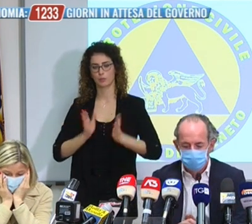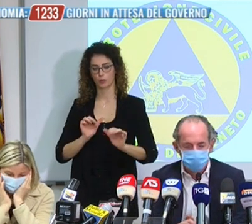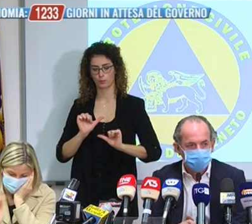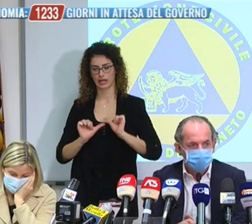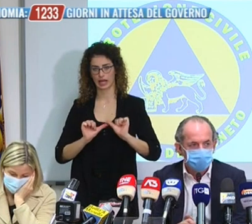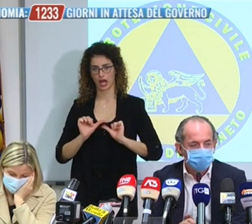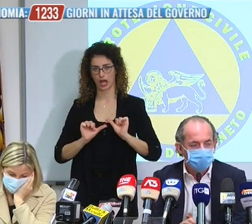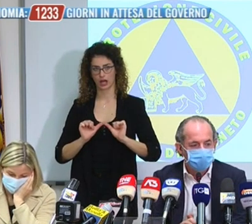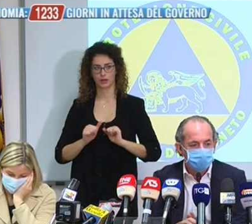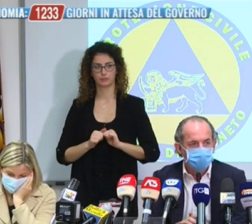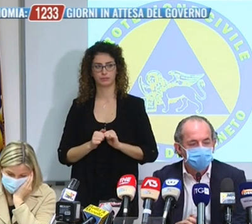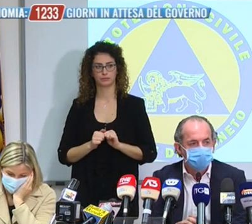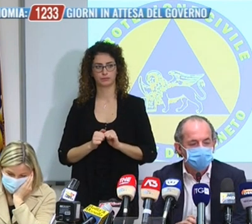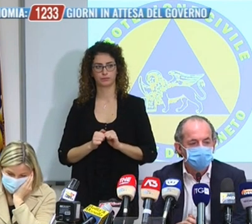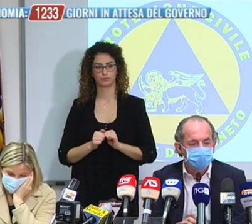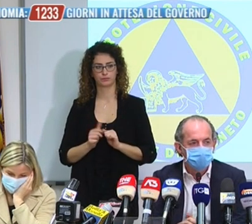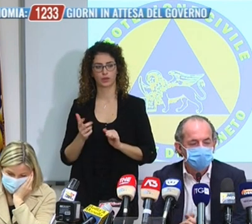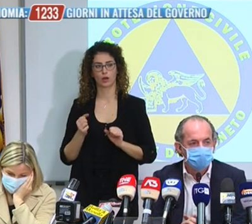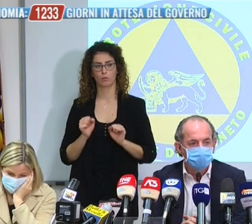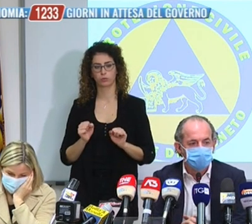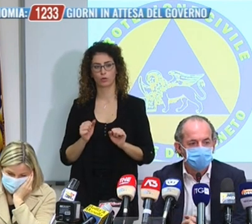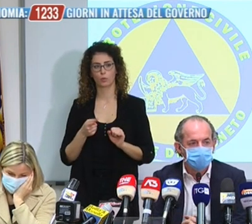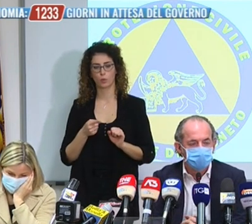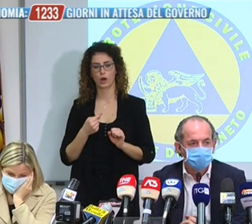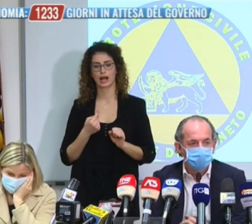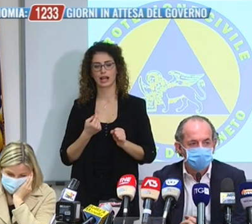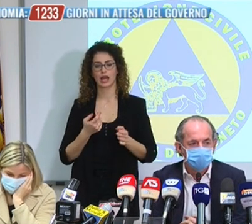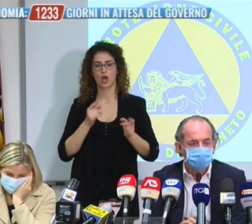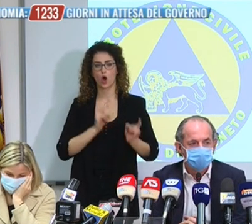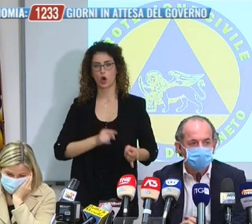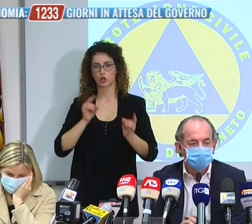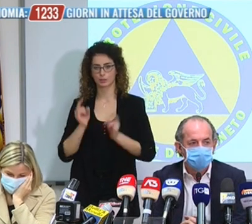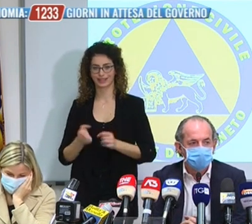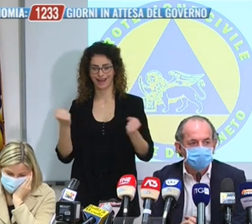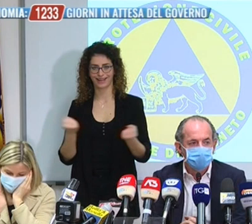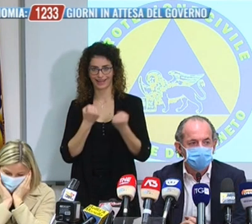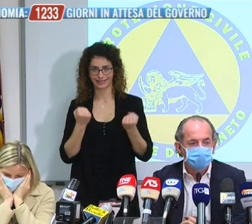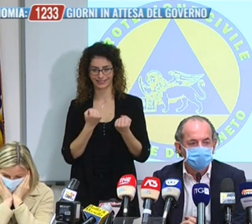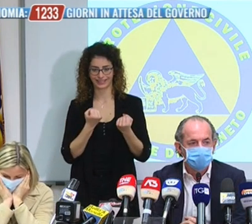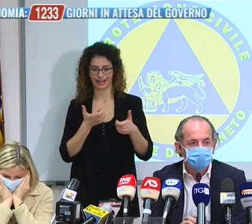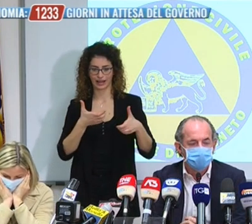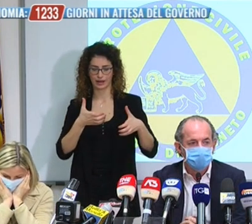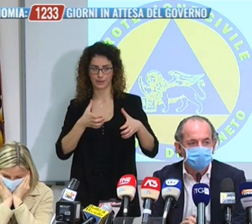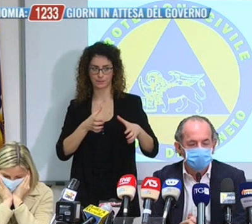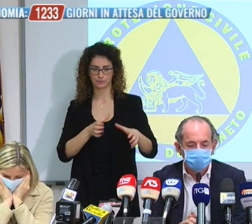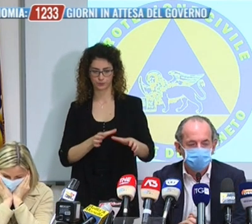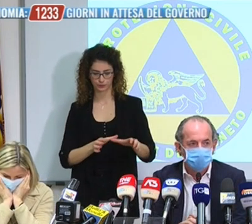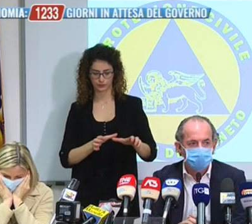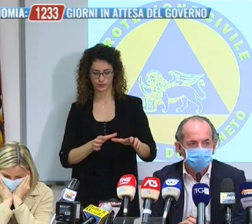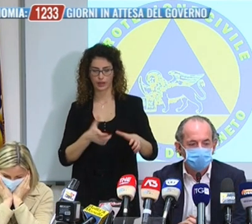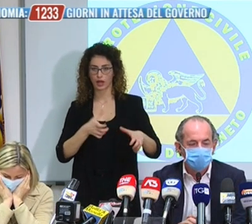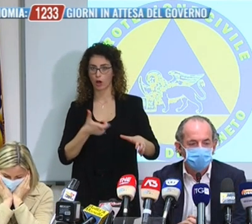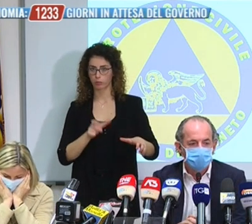una possibile riduzione di attività ospedaliere programmabili per far spazio,